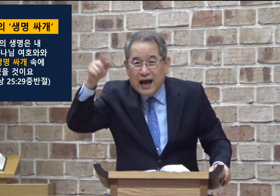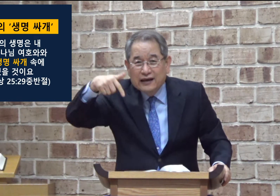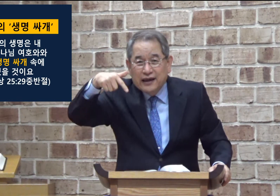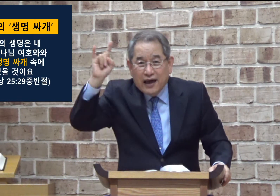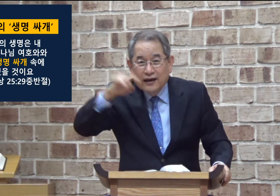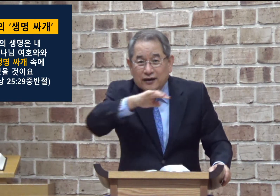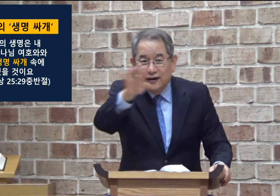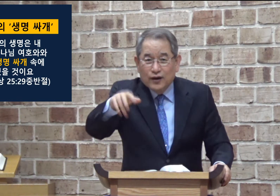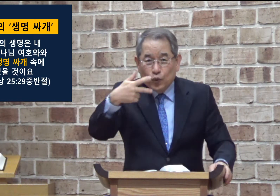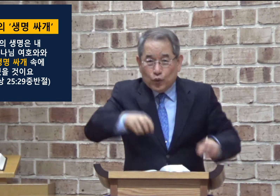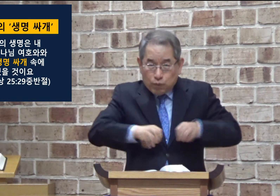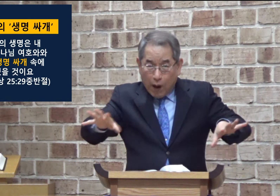싸게